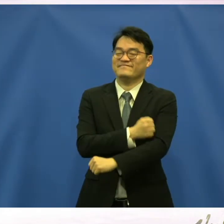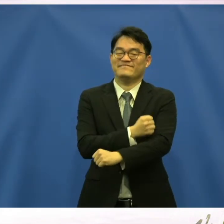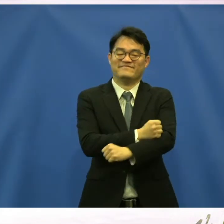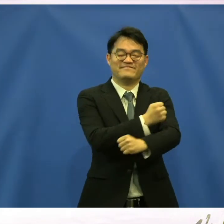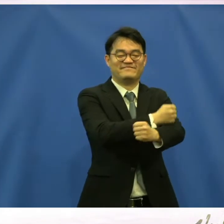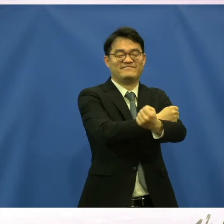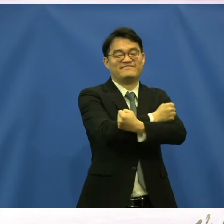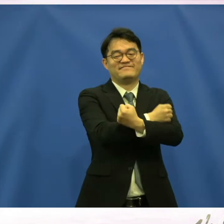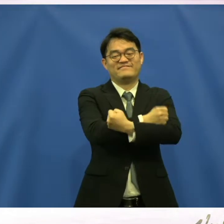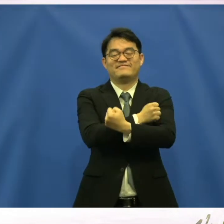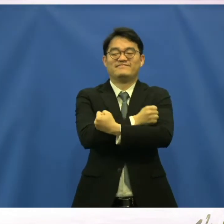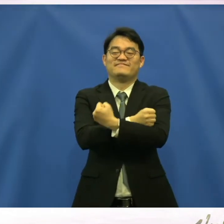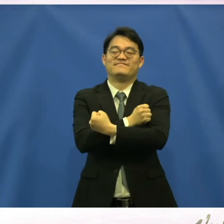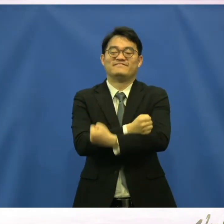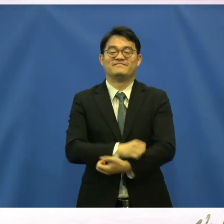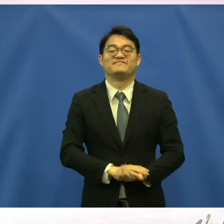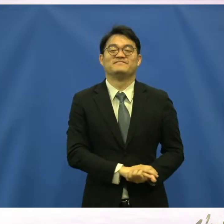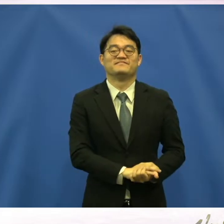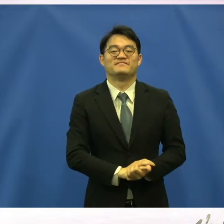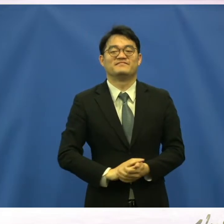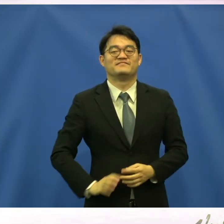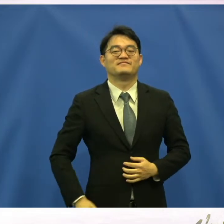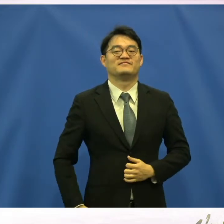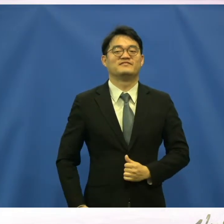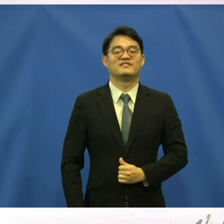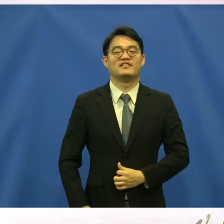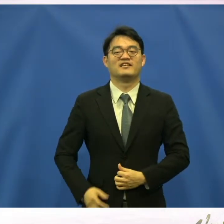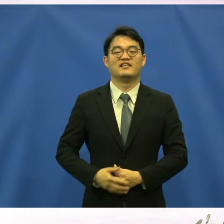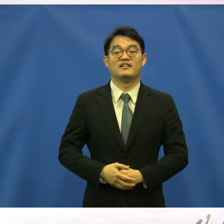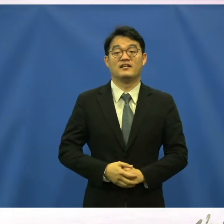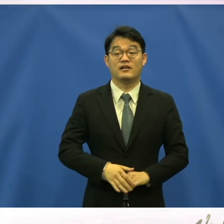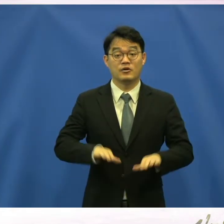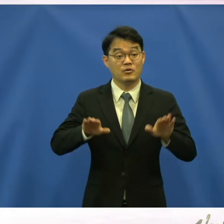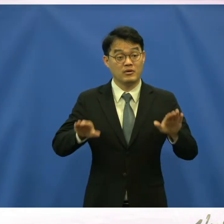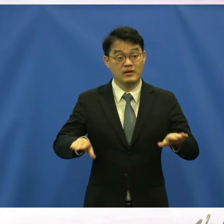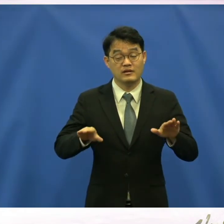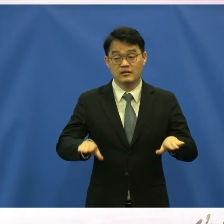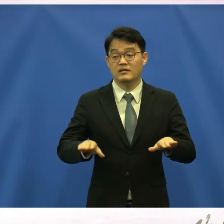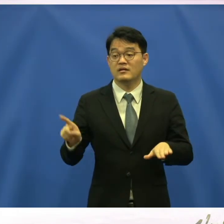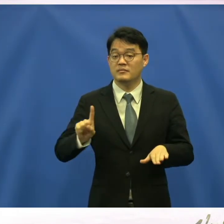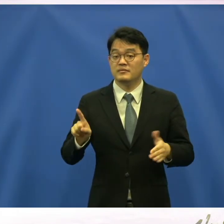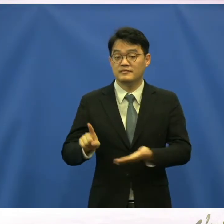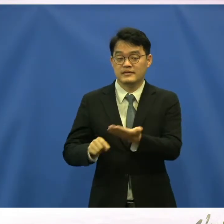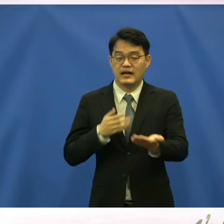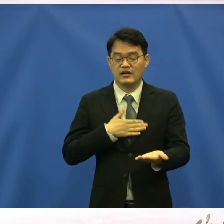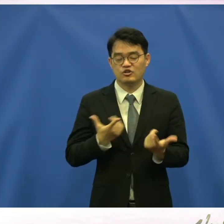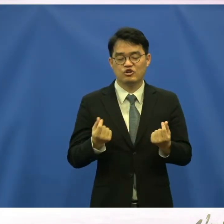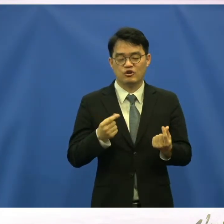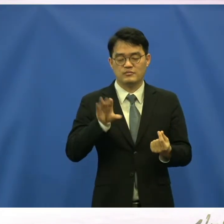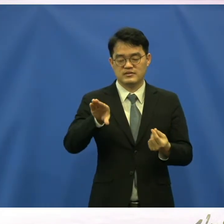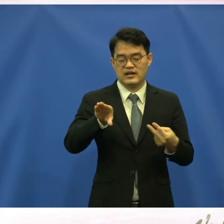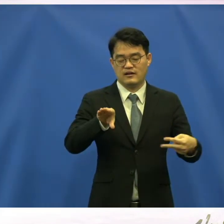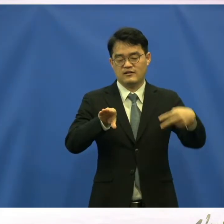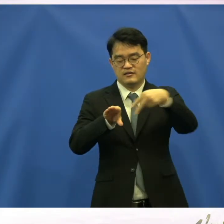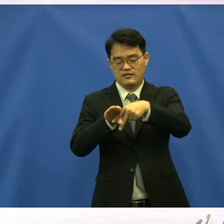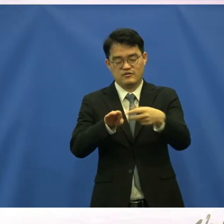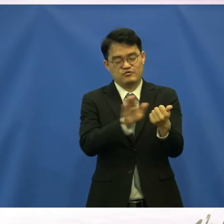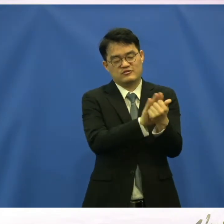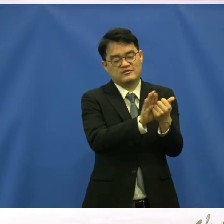이번에는 이렇게 차량 공사하시는 분들 카풀로 수고하시는 분들이 계세요.